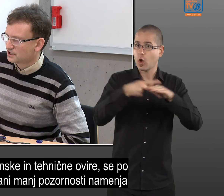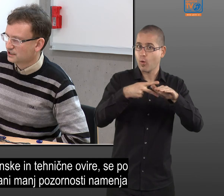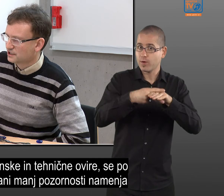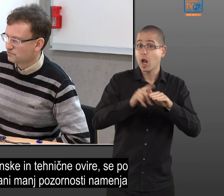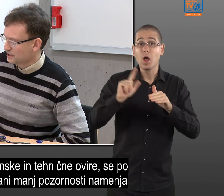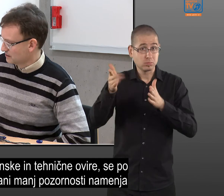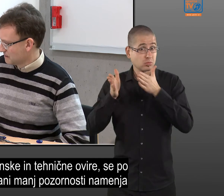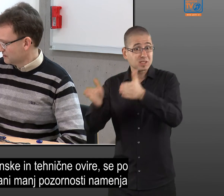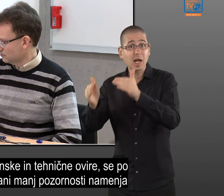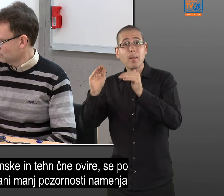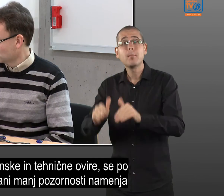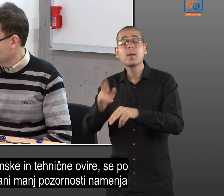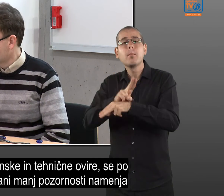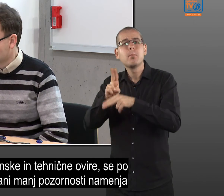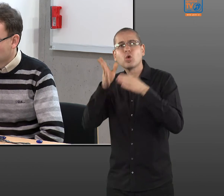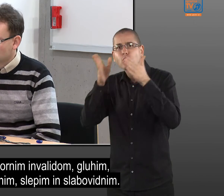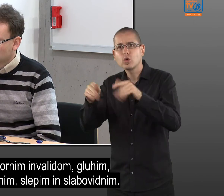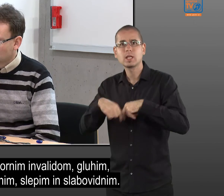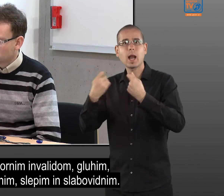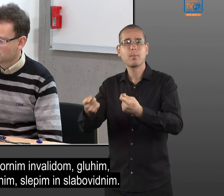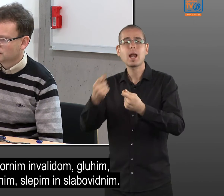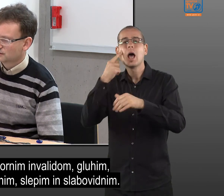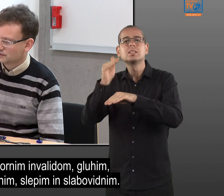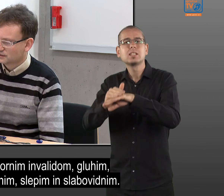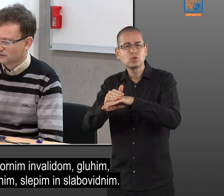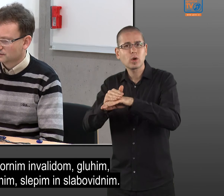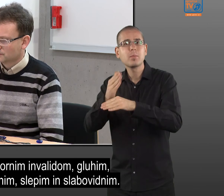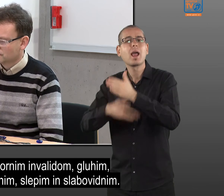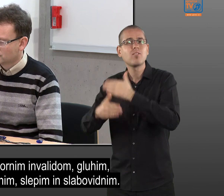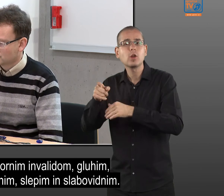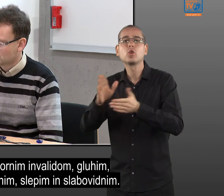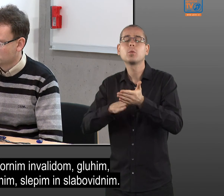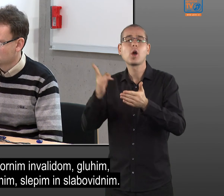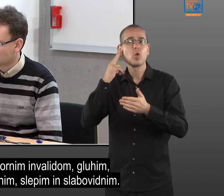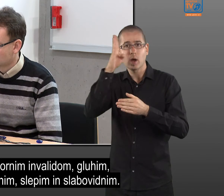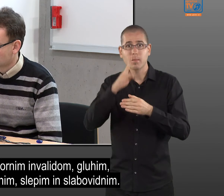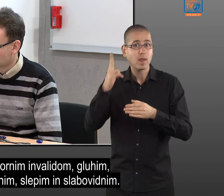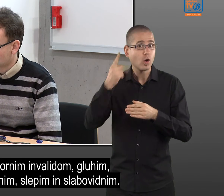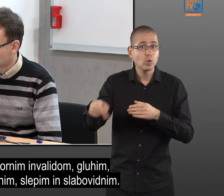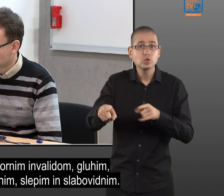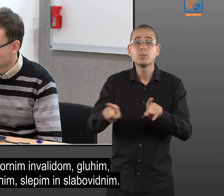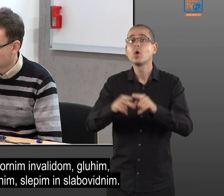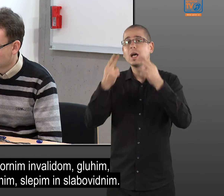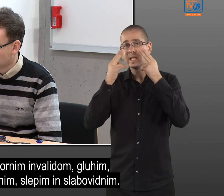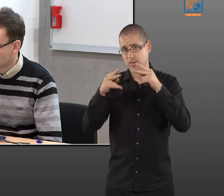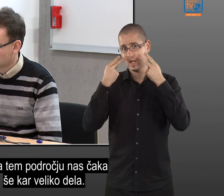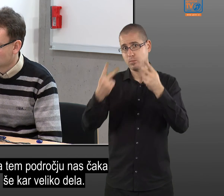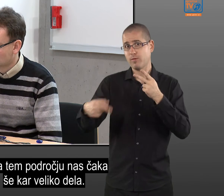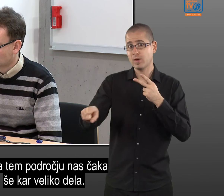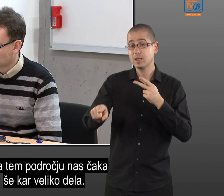drugi strani manj pozornosti namenja senzornim invalidom. To pomeni gluhim, naglušnim, tudi slepim in slabovidnim, in na tem